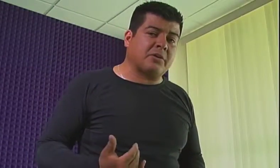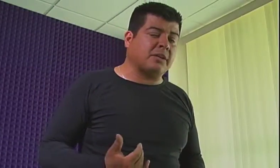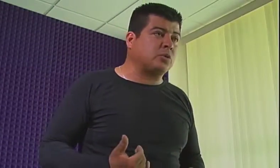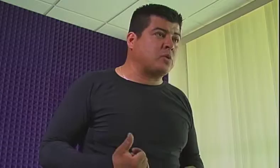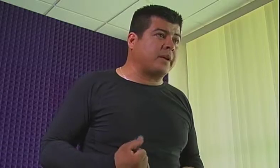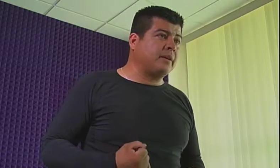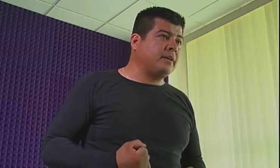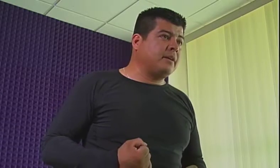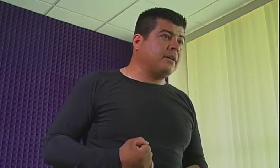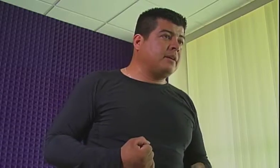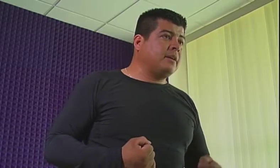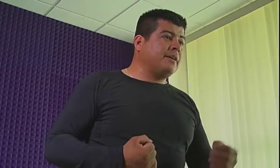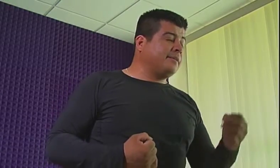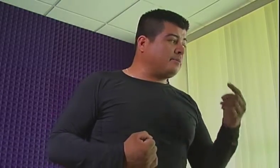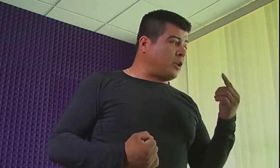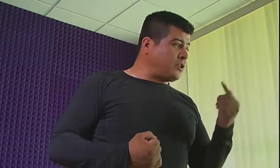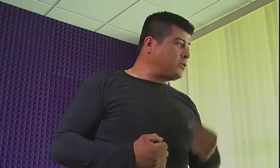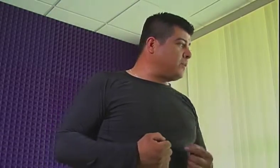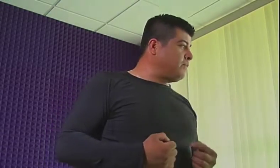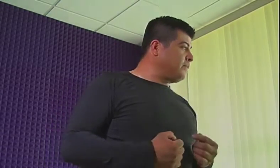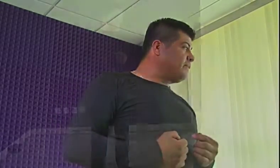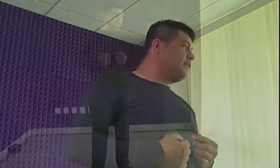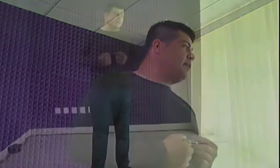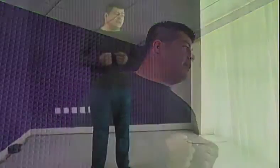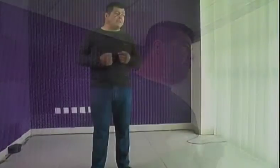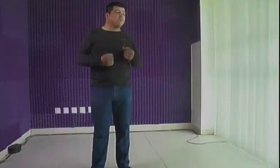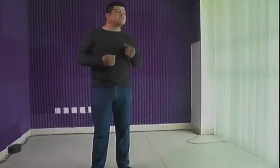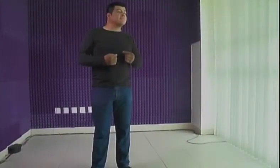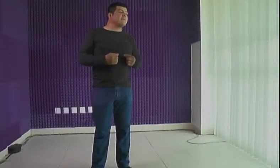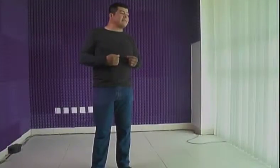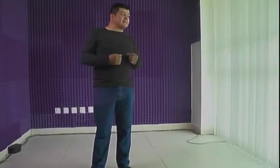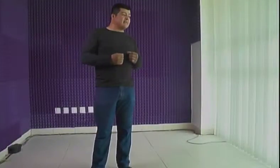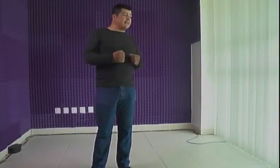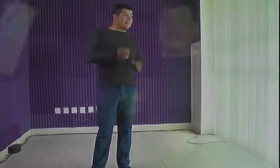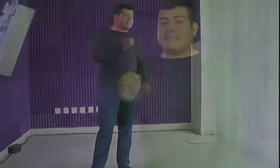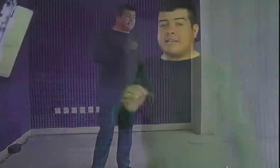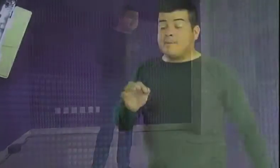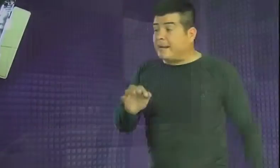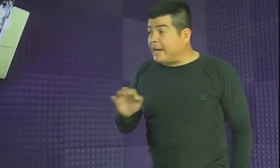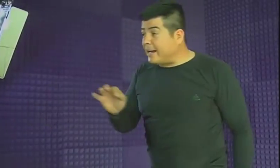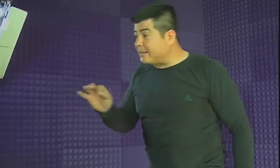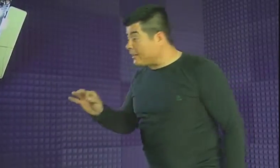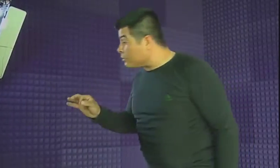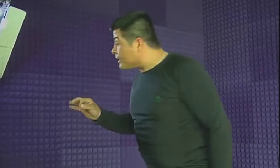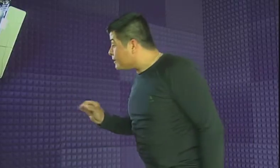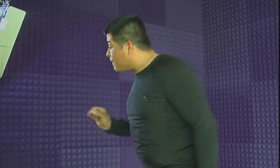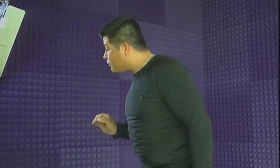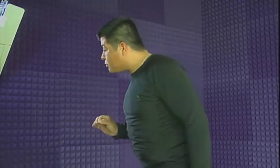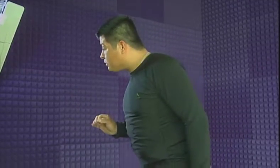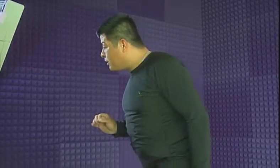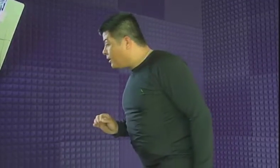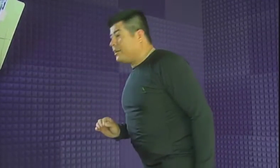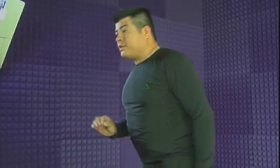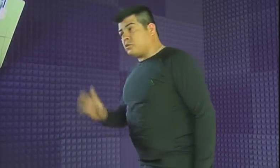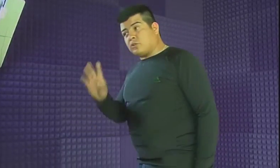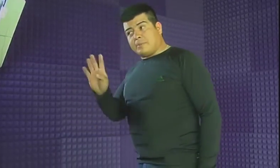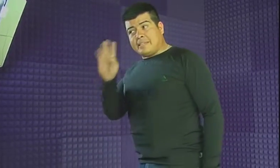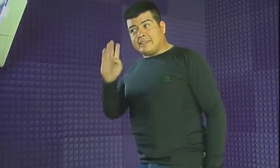reditúe. Por eso, la próxima vez que le escriban la carta a los Reyes Magos, no se olviden